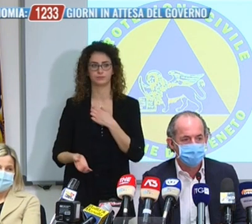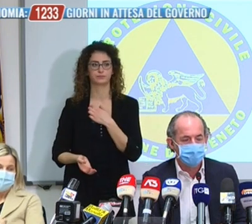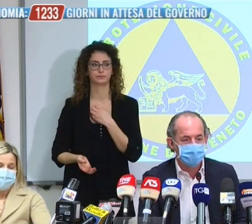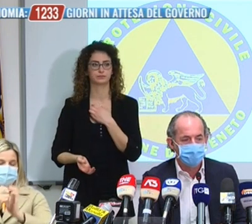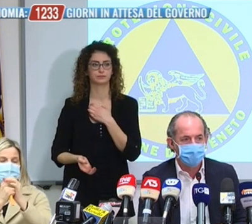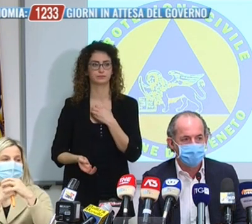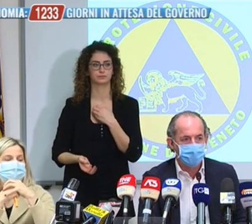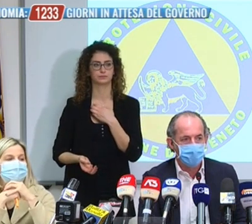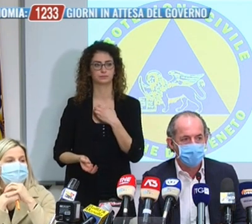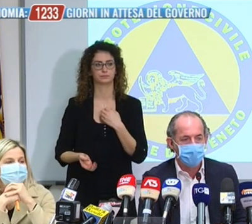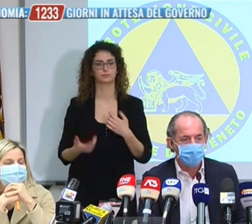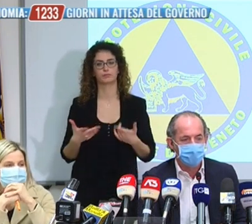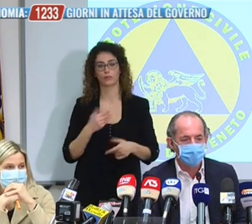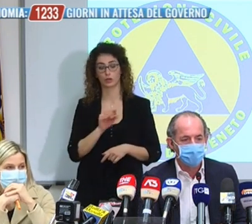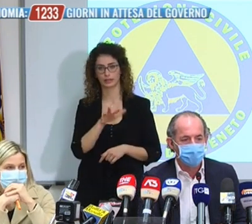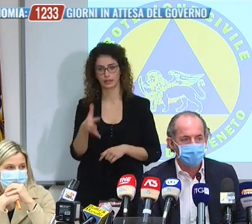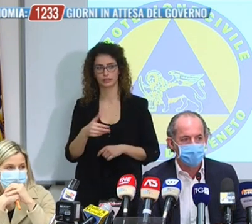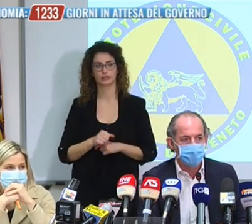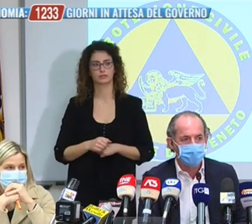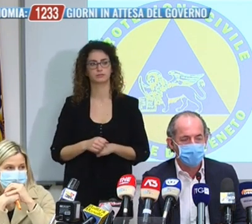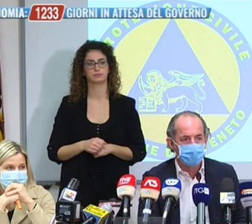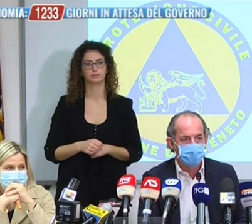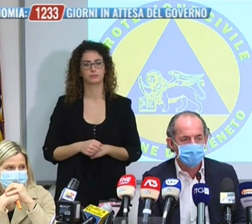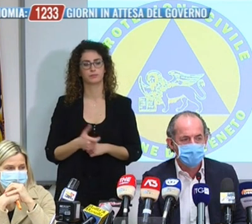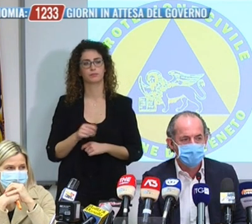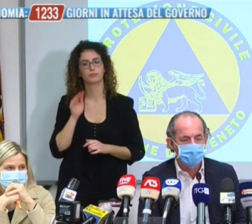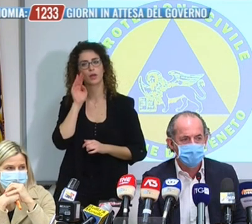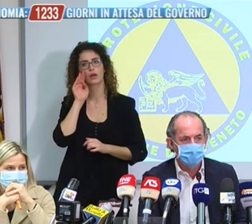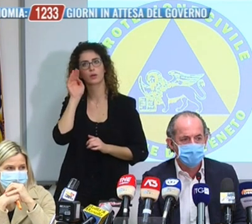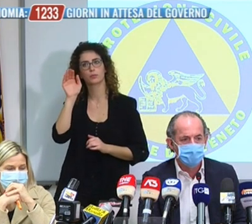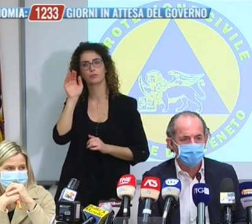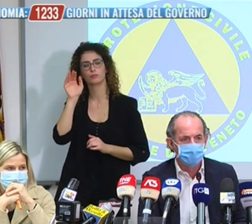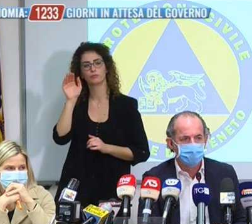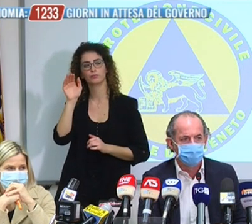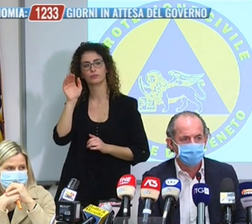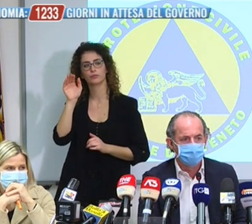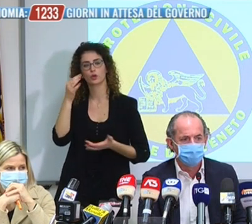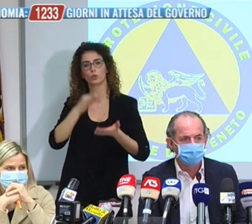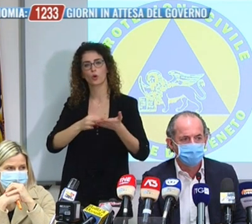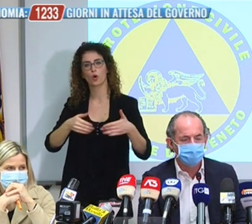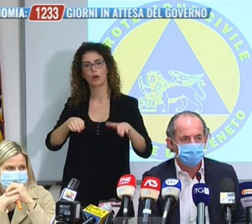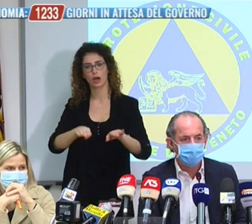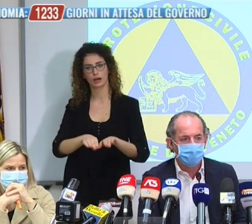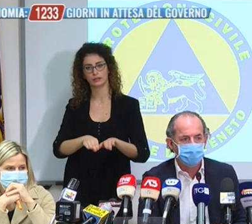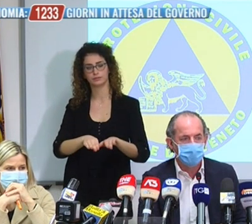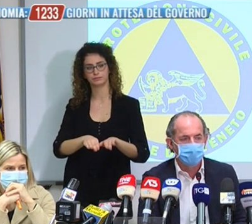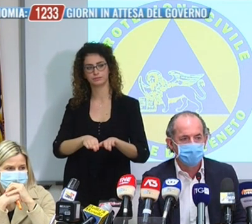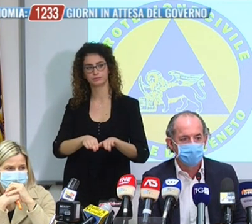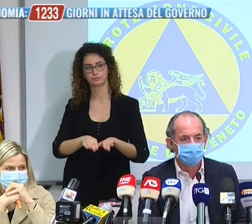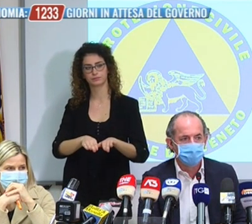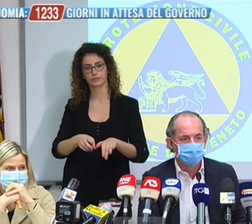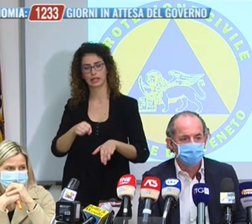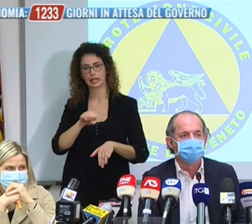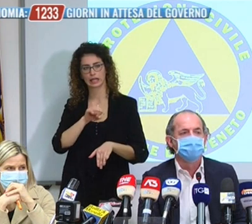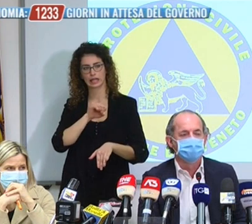Ecco, un'altra domanda riguarda invece la prospettiva di chiusura della scuola, insomma, che mi pare